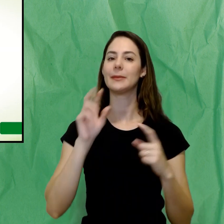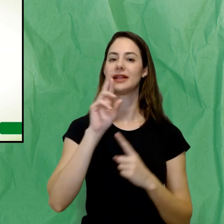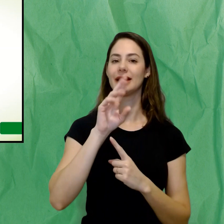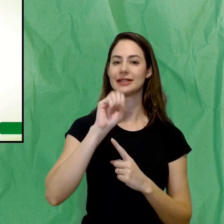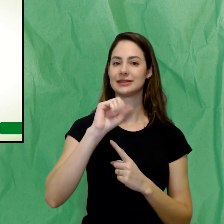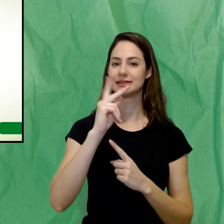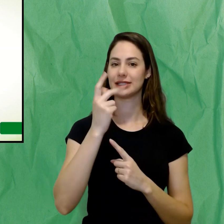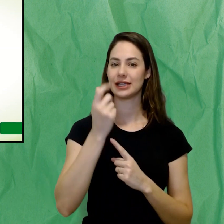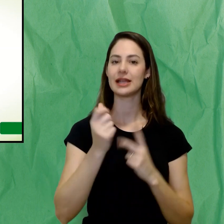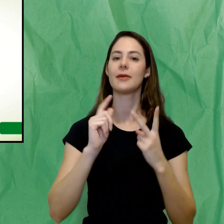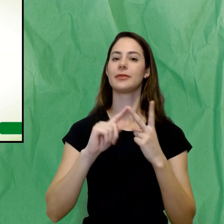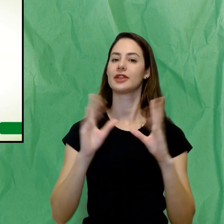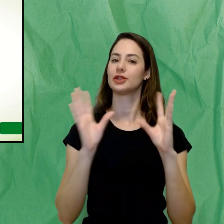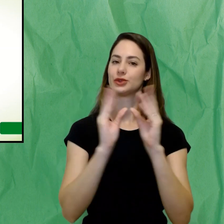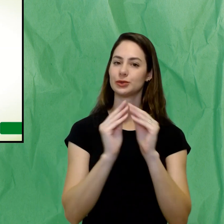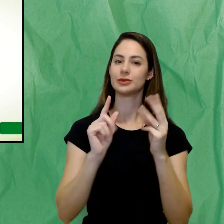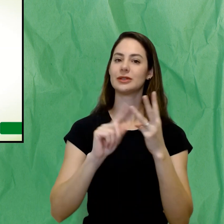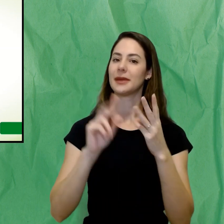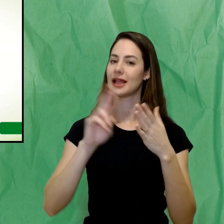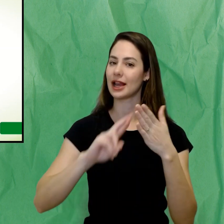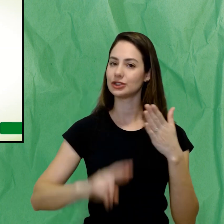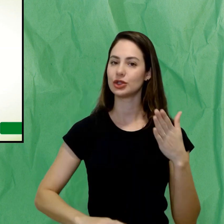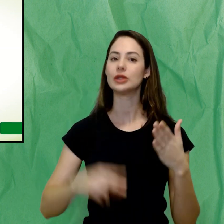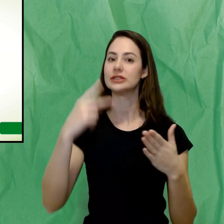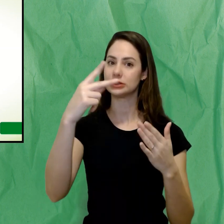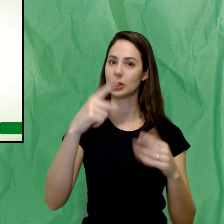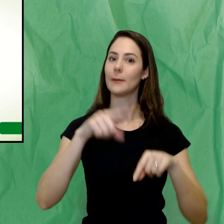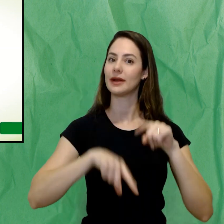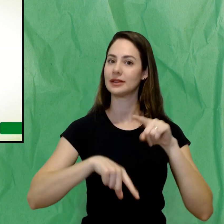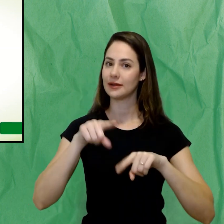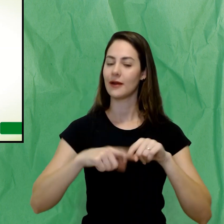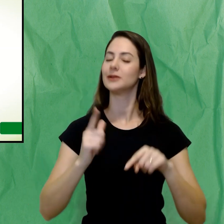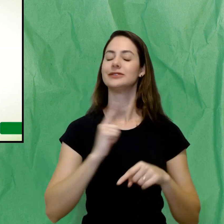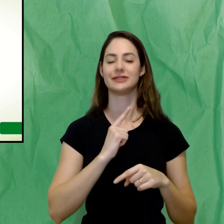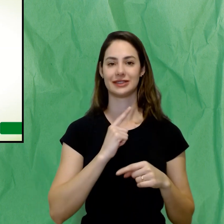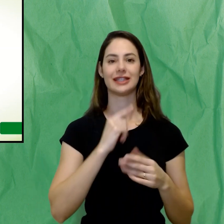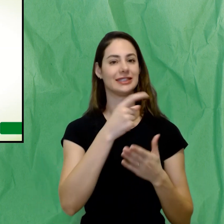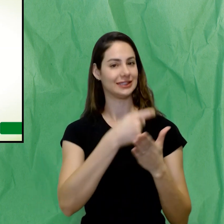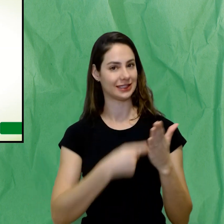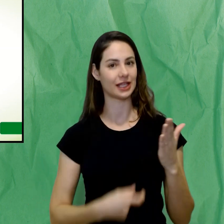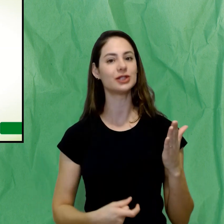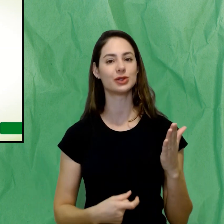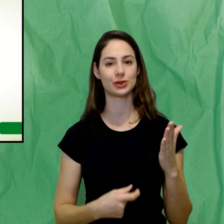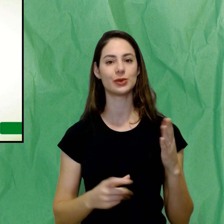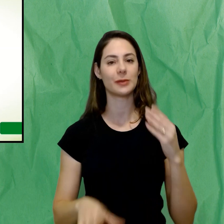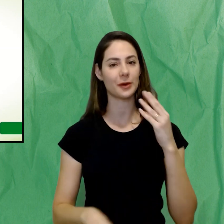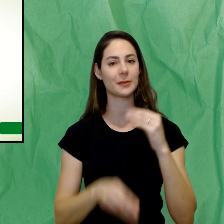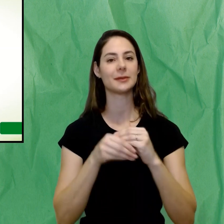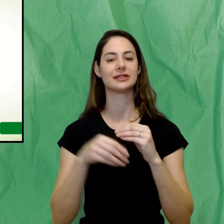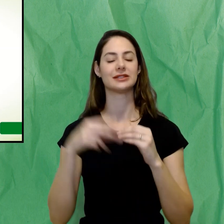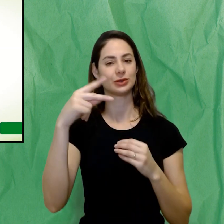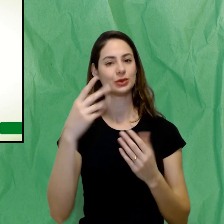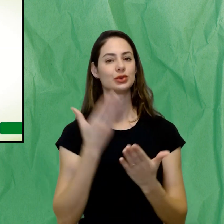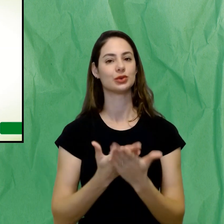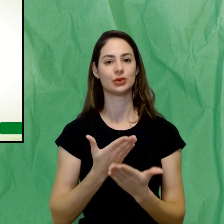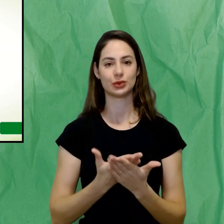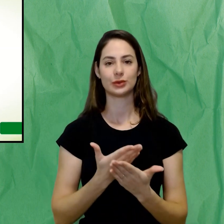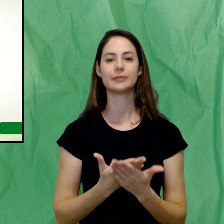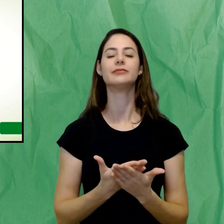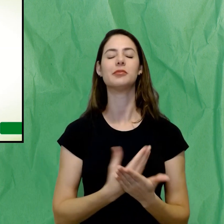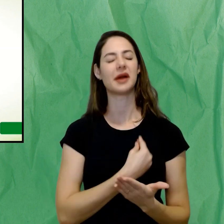resenhas, resumos e relatórios. No seu material didático, você vai encontrar alguns textos de referência para complementar os seus